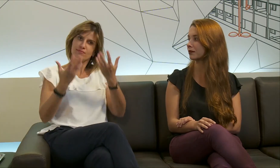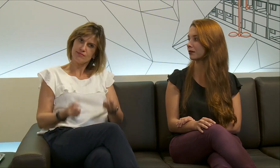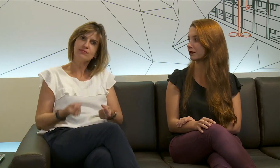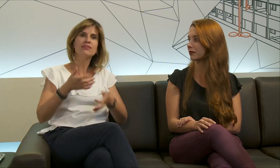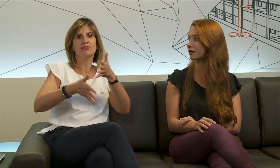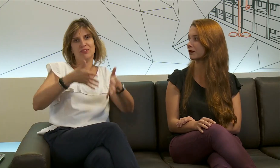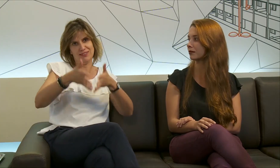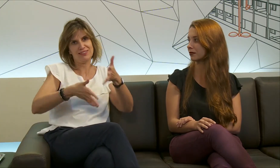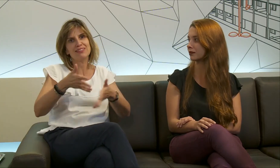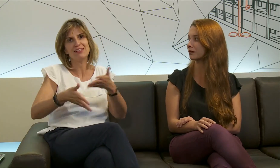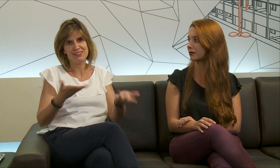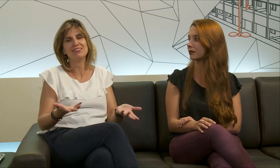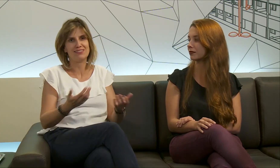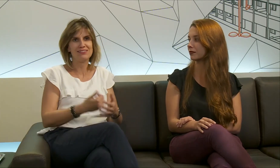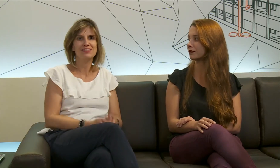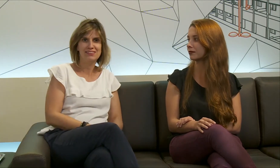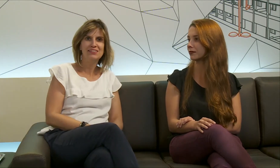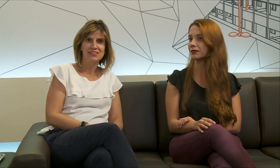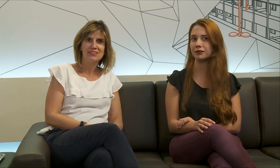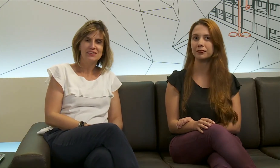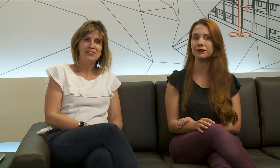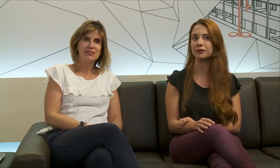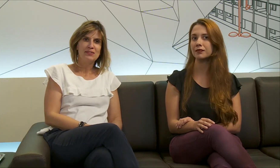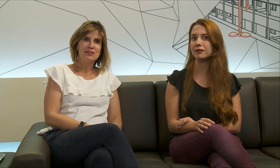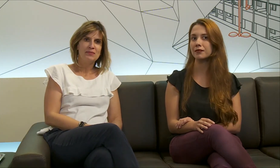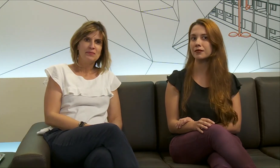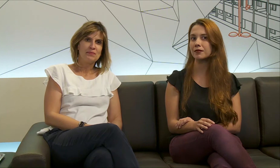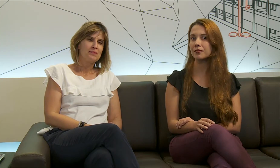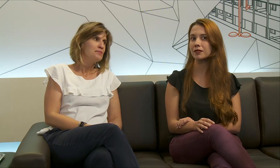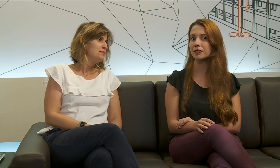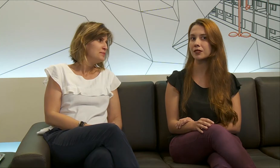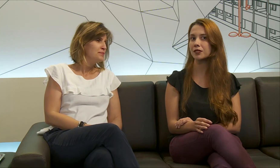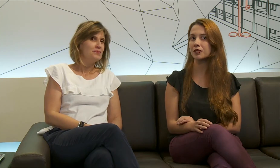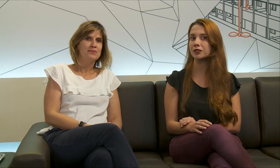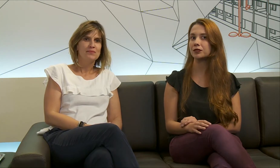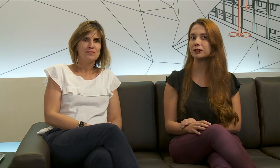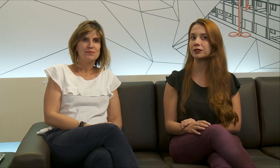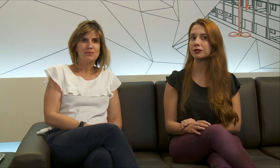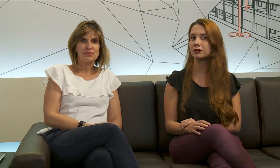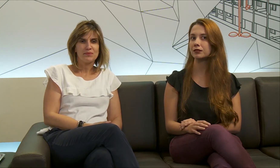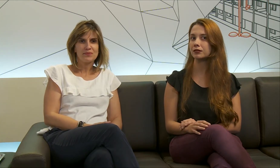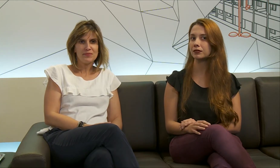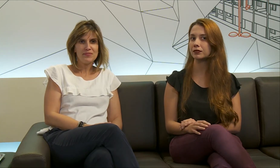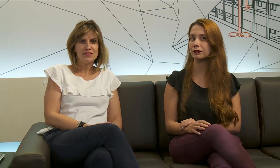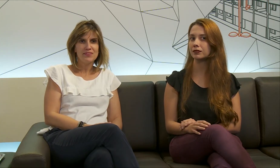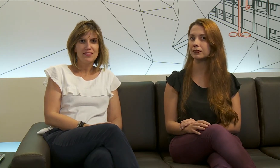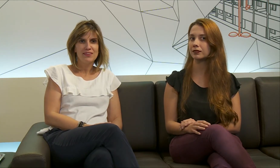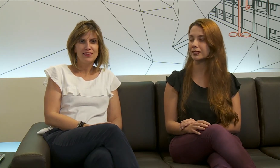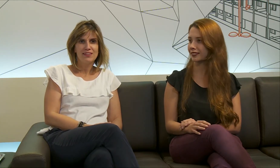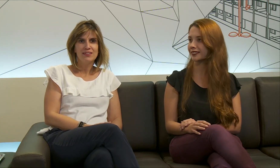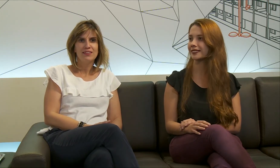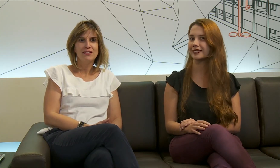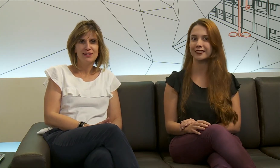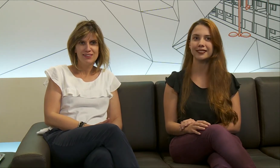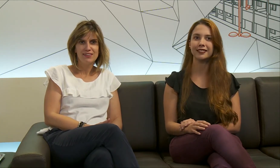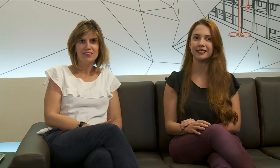Então, o reconhecimento que nós temos hoje, na língua de sinais, é o reconhecimento da língua da comunidade surda